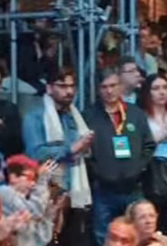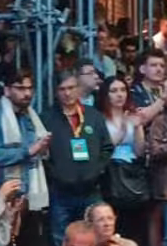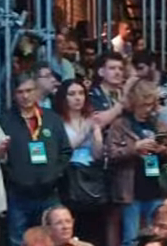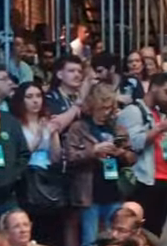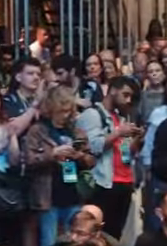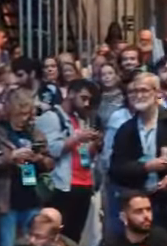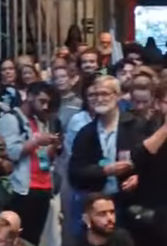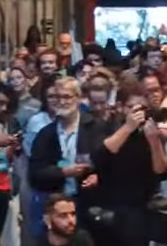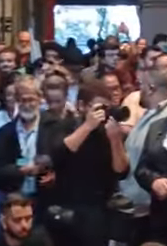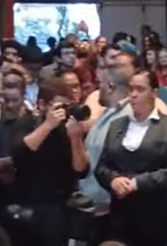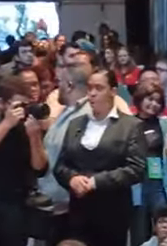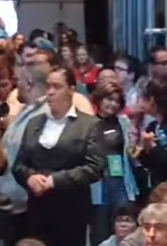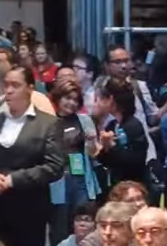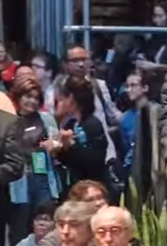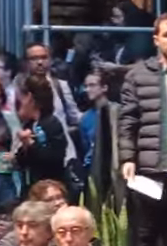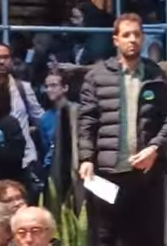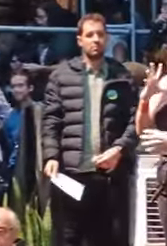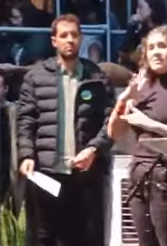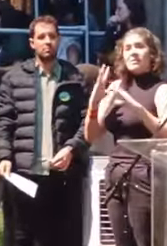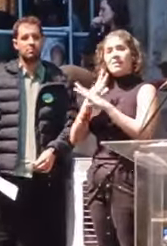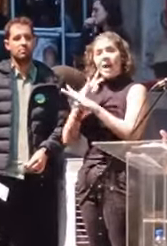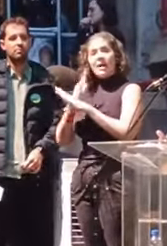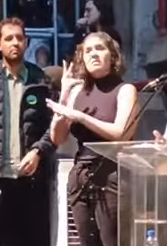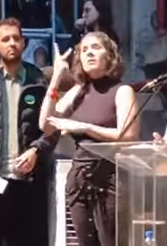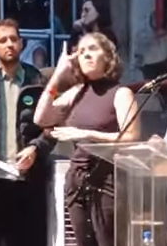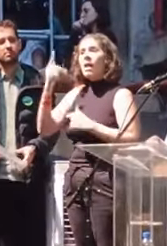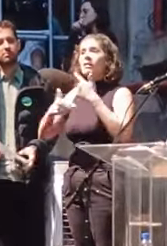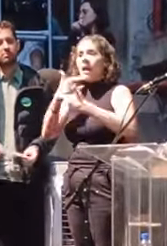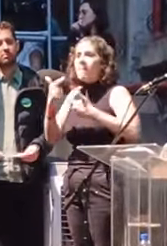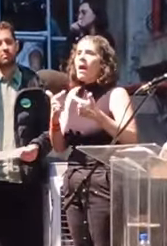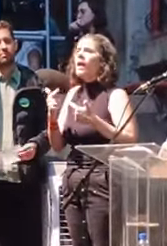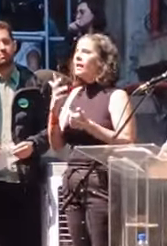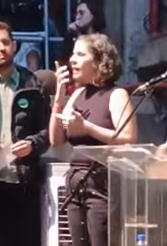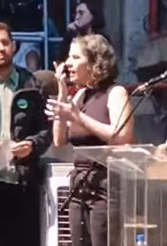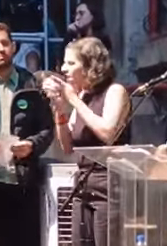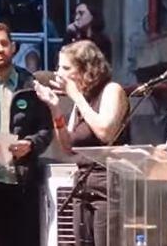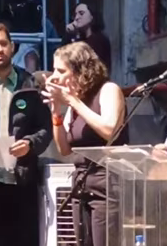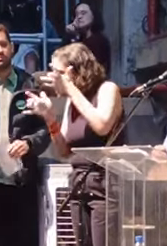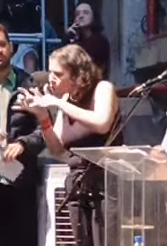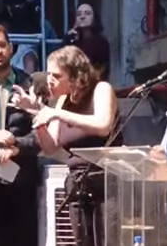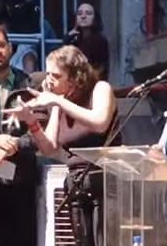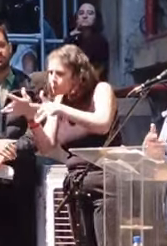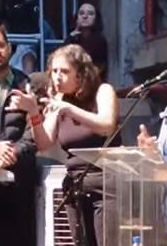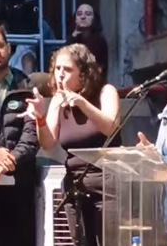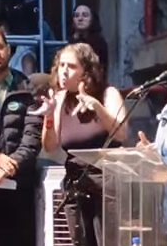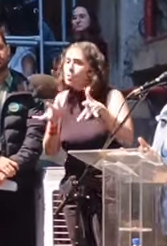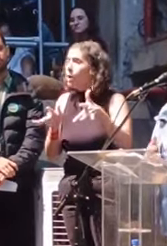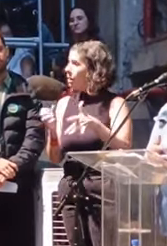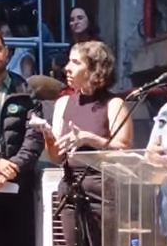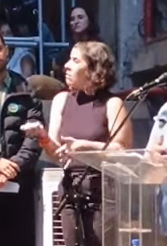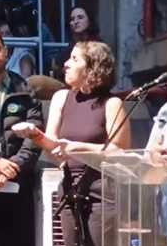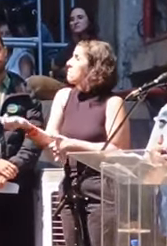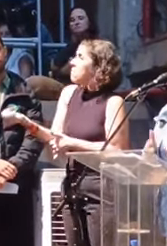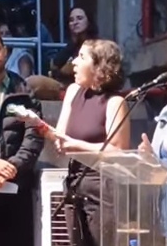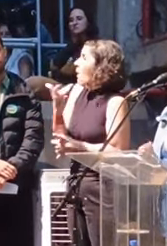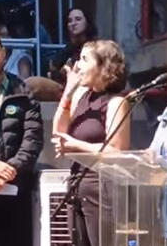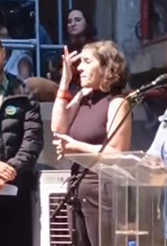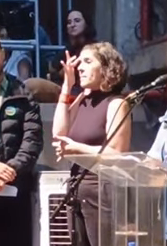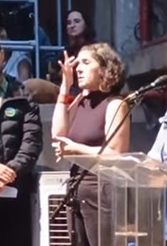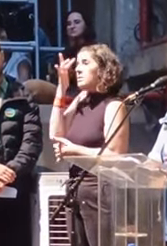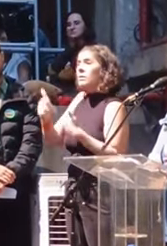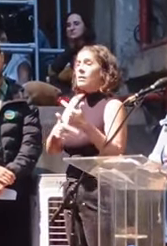Nós estamos aqui na cidade, trabalhando com os resíduos, né? Poucas pessoas,